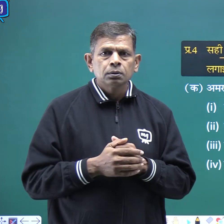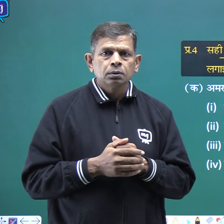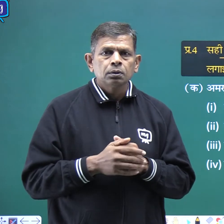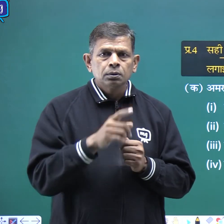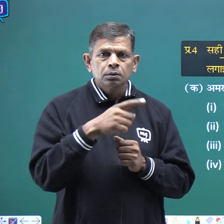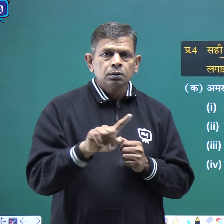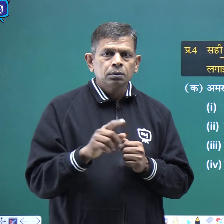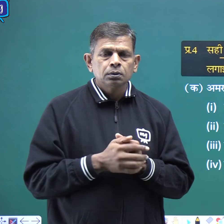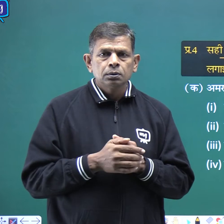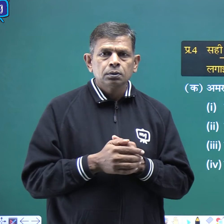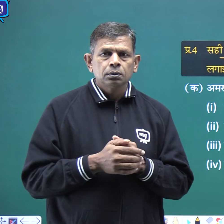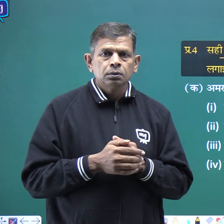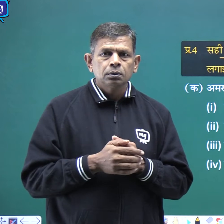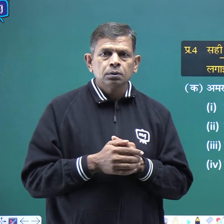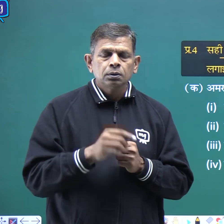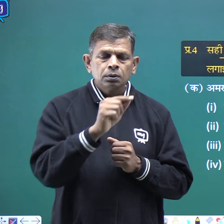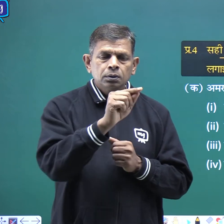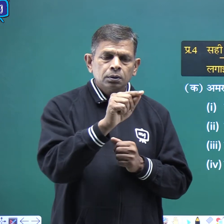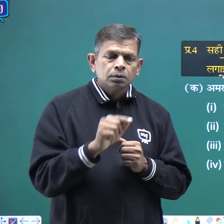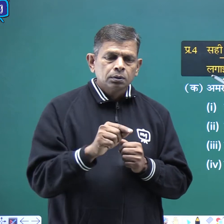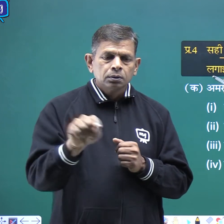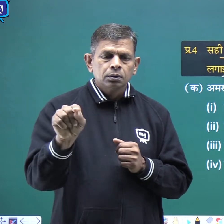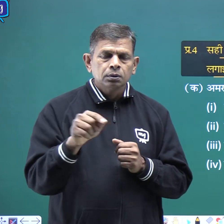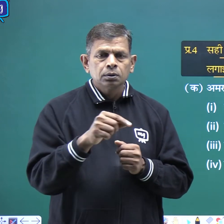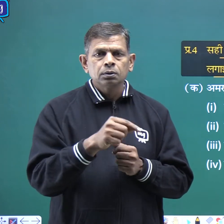सही का चिन्ह लगाइए।